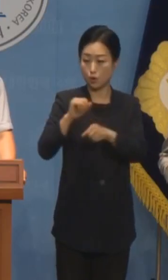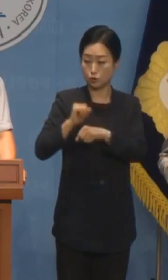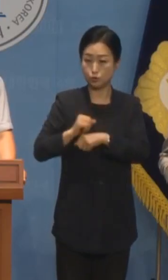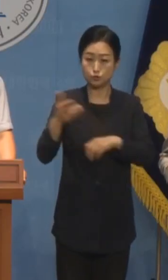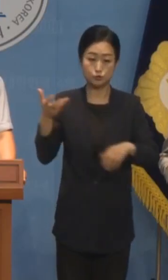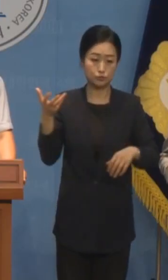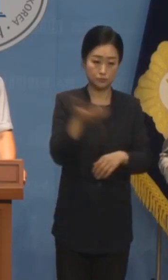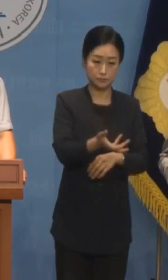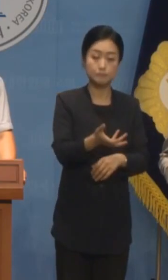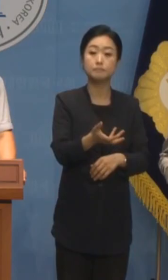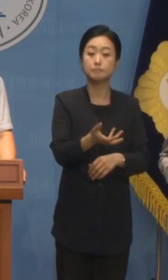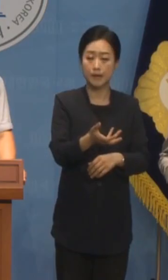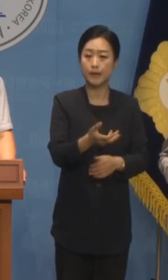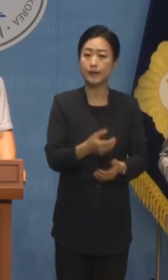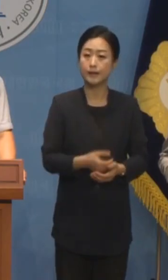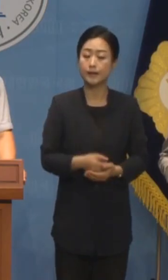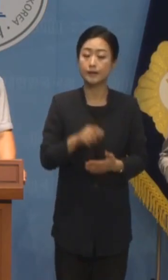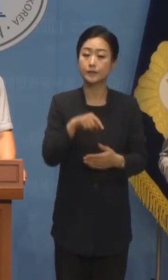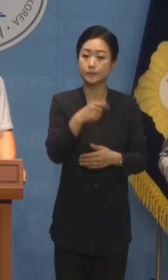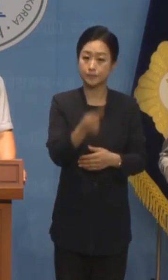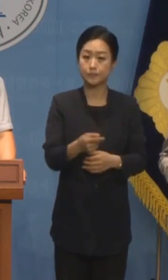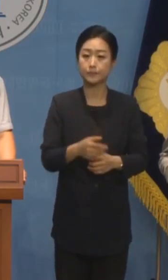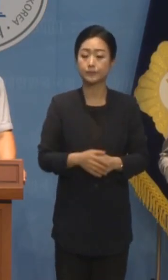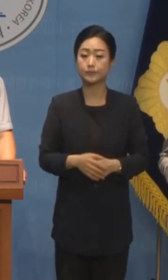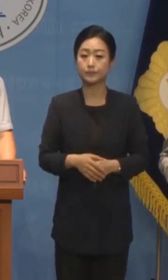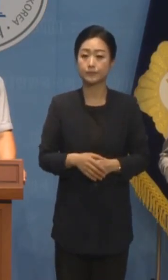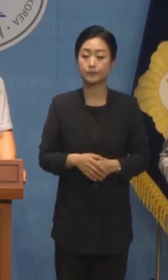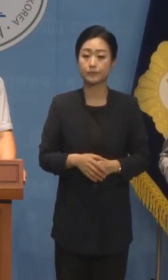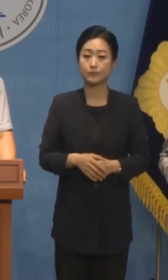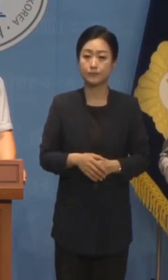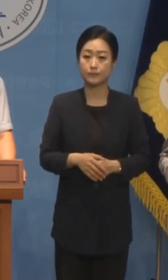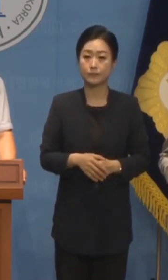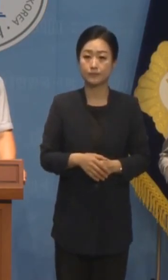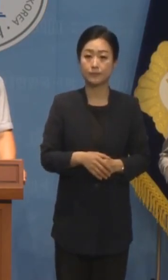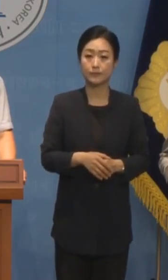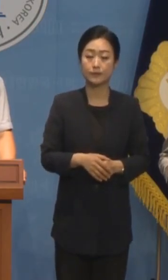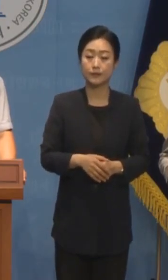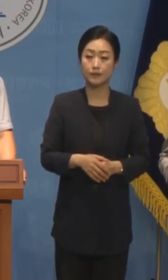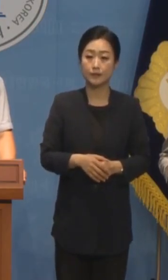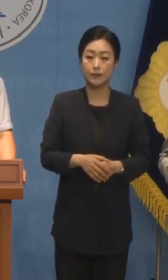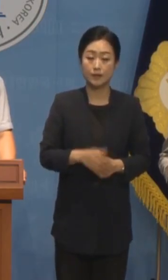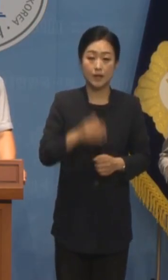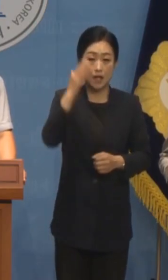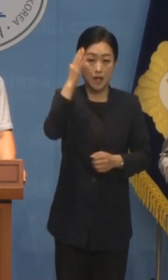군대를 상륙시킵니다. 그리고 이에 발맞추어서 일진회는